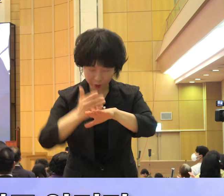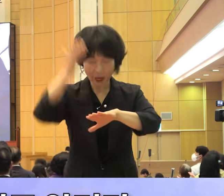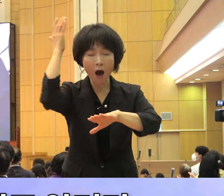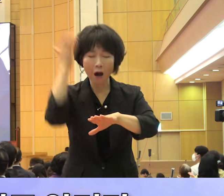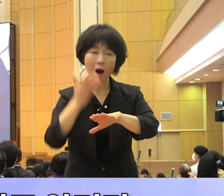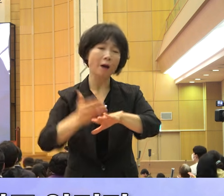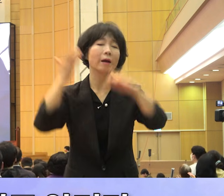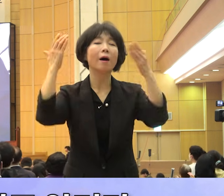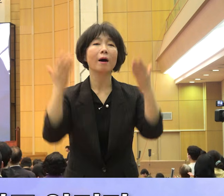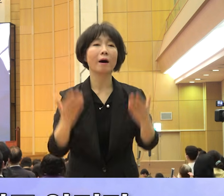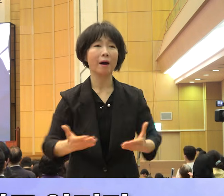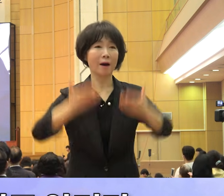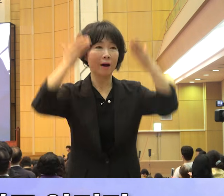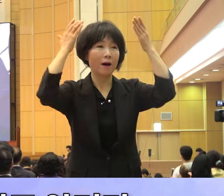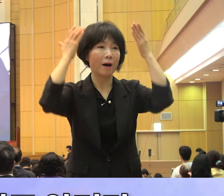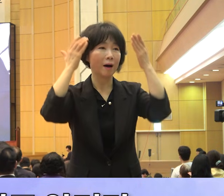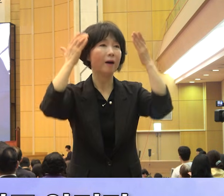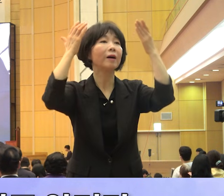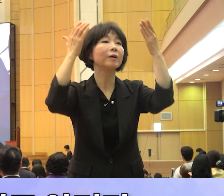영혼아 감사하라.